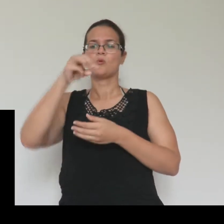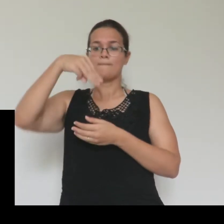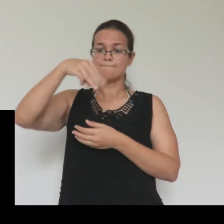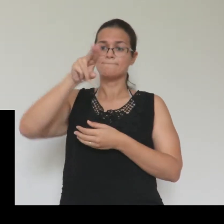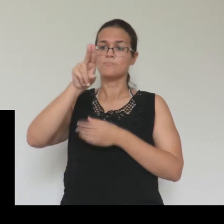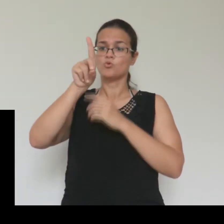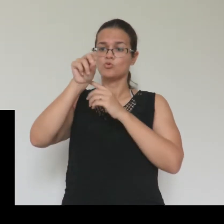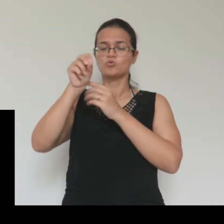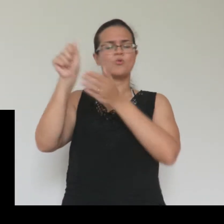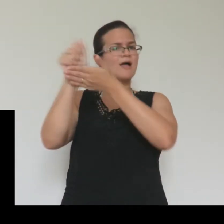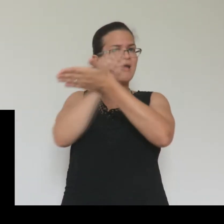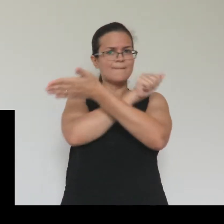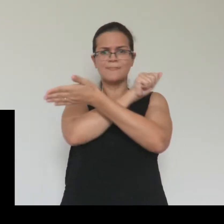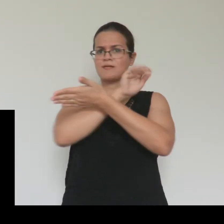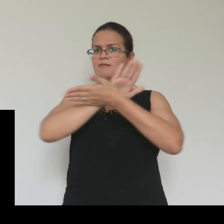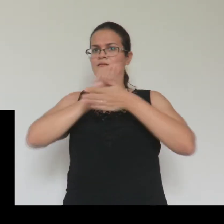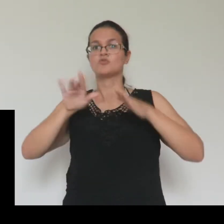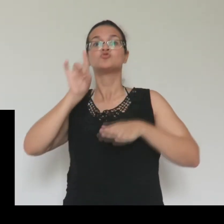somente surdos.